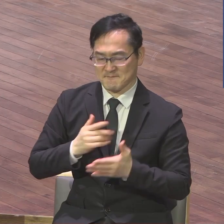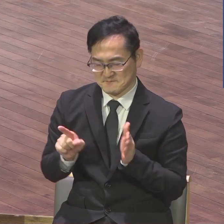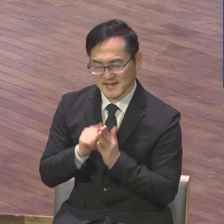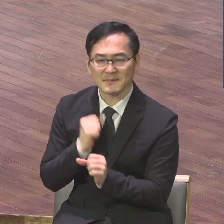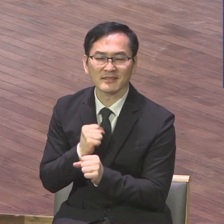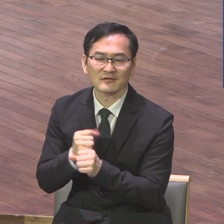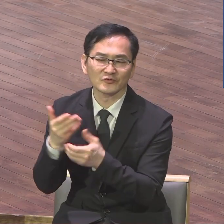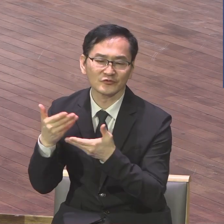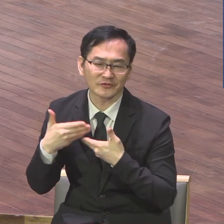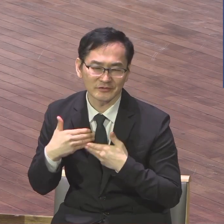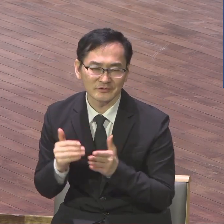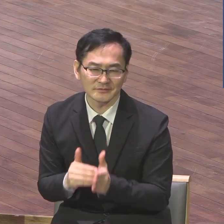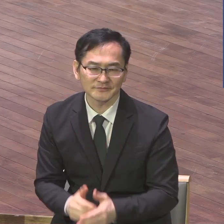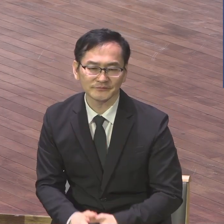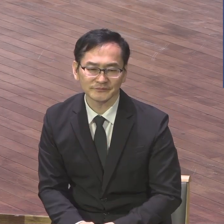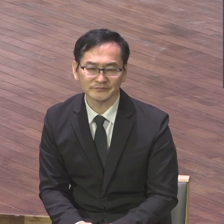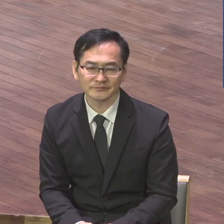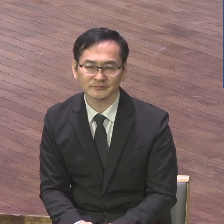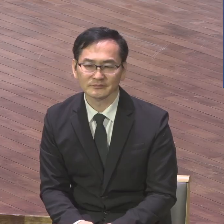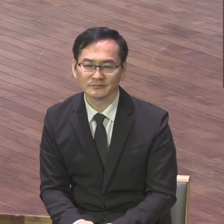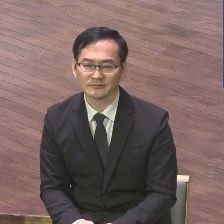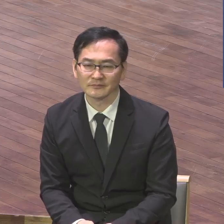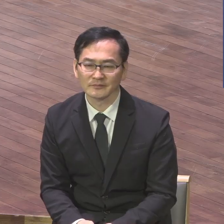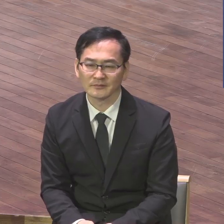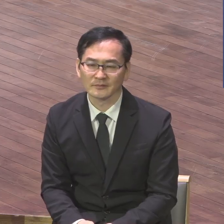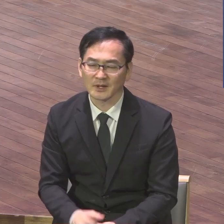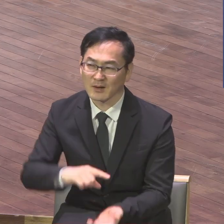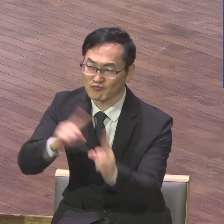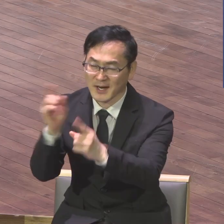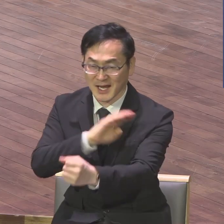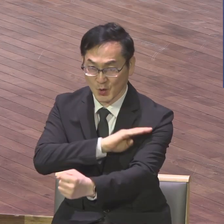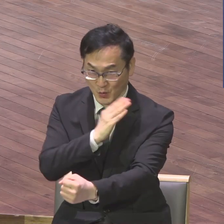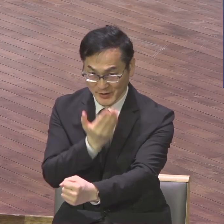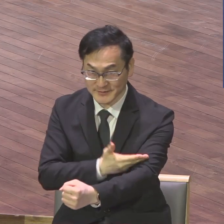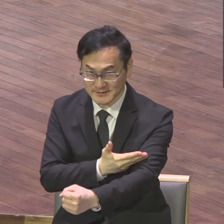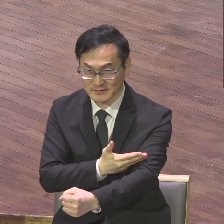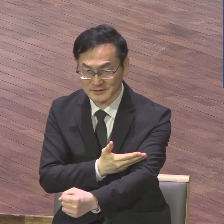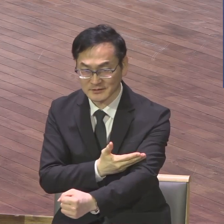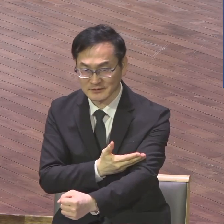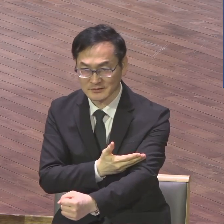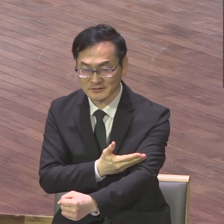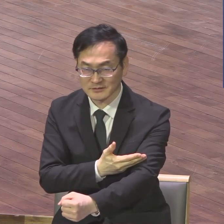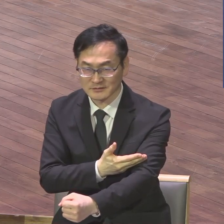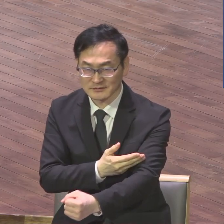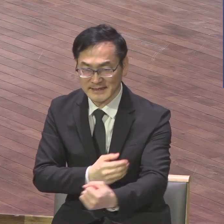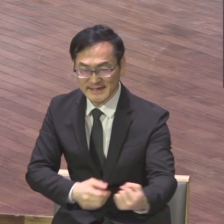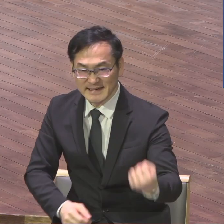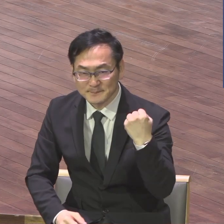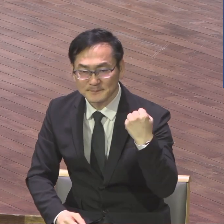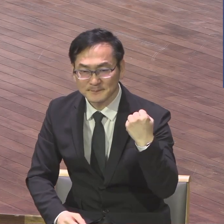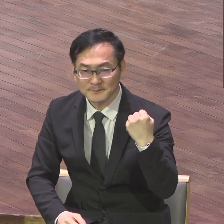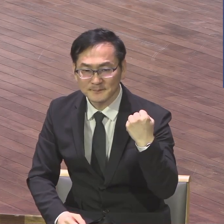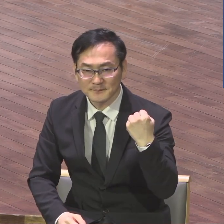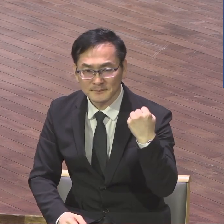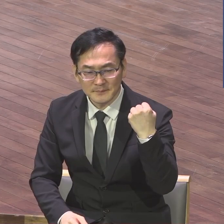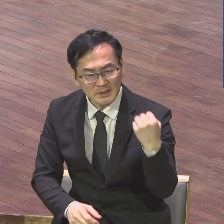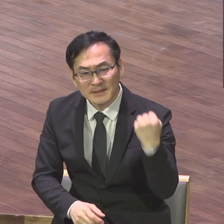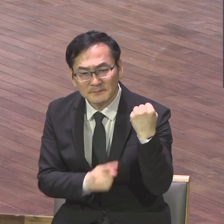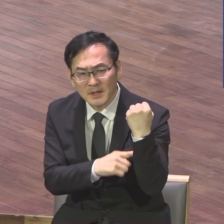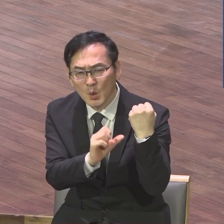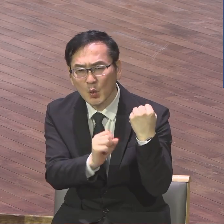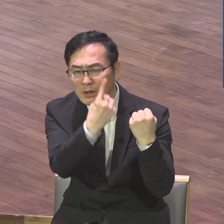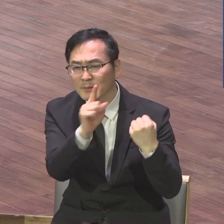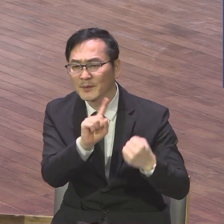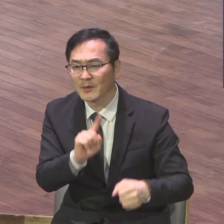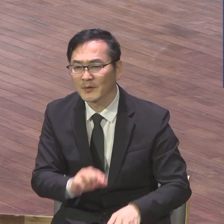믿으시 바랍니다. 이 부활의 권능을 힘입는 삶의 통로가 뭐냐? 부활의